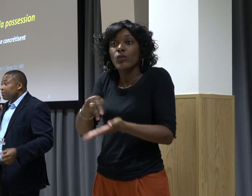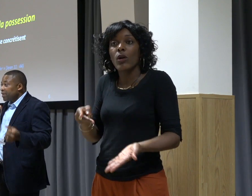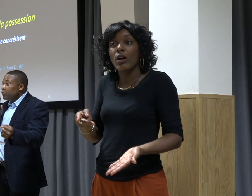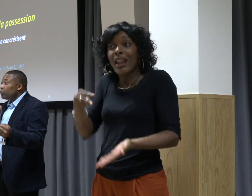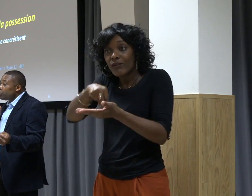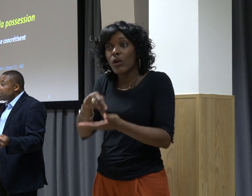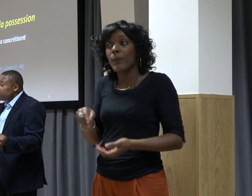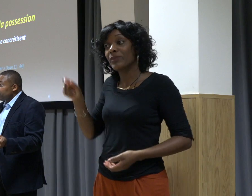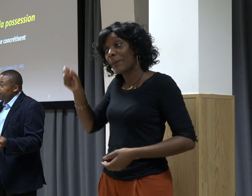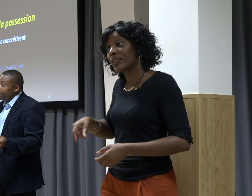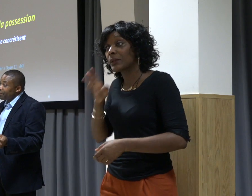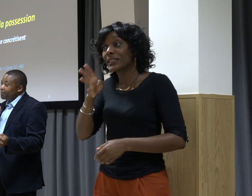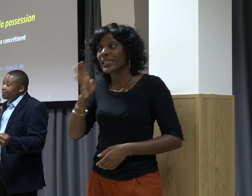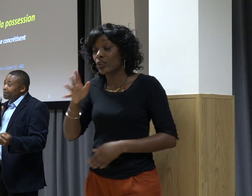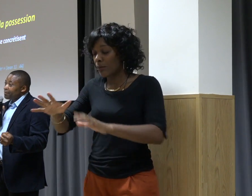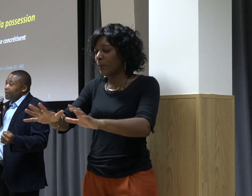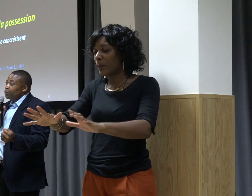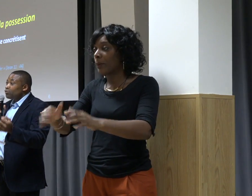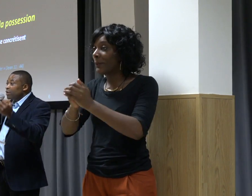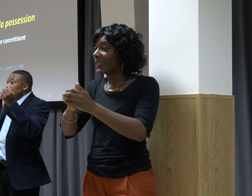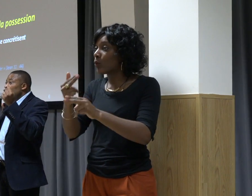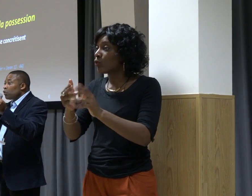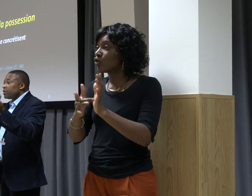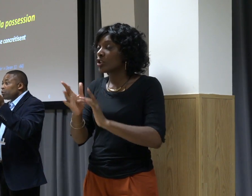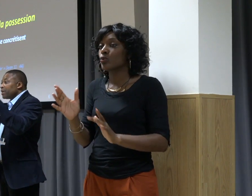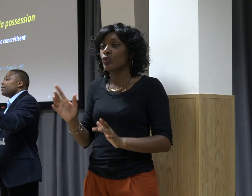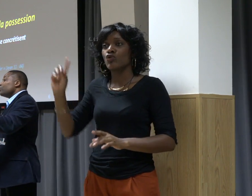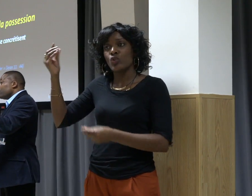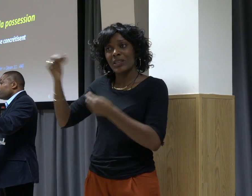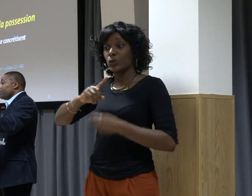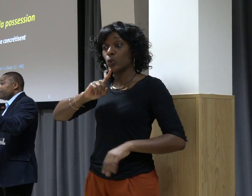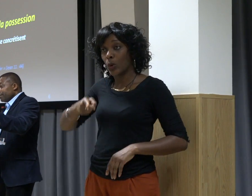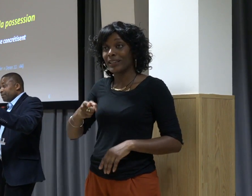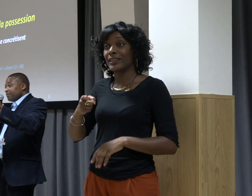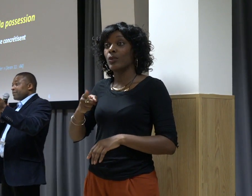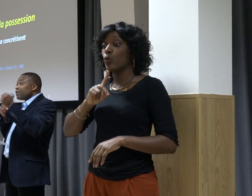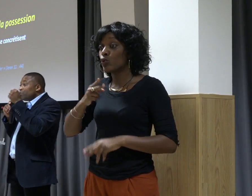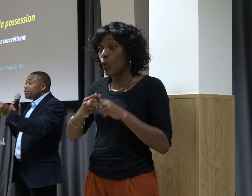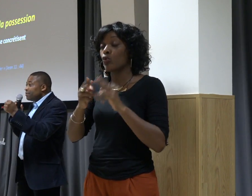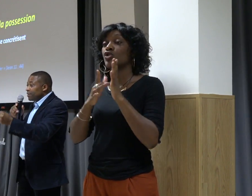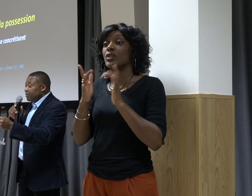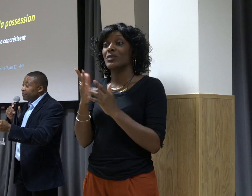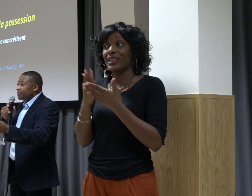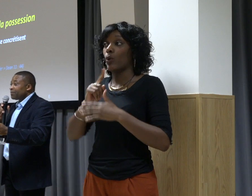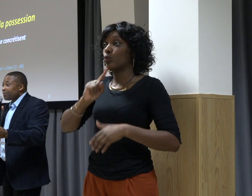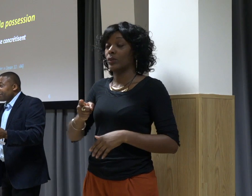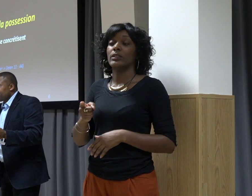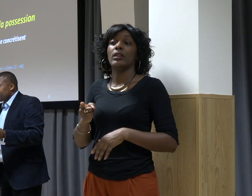Il va prier au nom de Jésus. Dieu nous a donné l'autorité de prier en son nom. C'est le deuxième